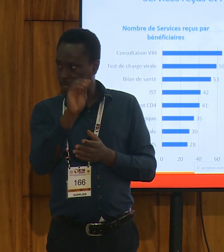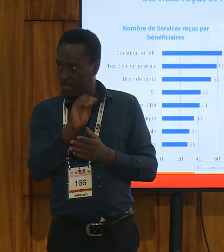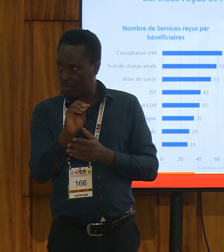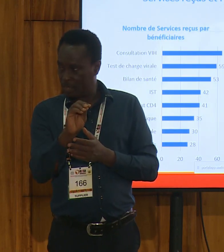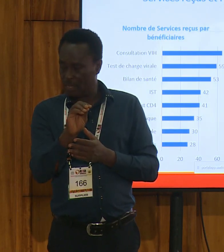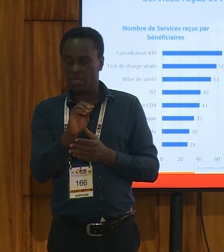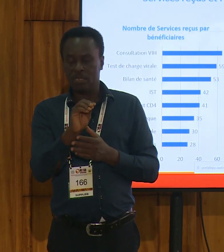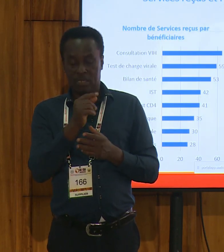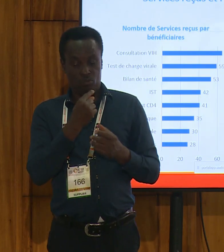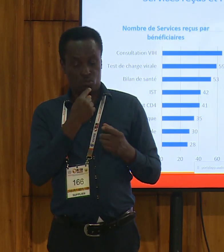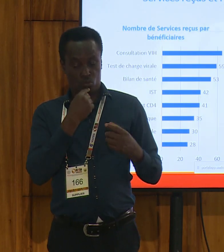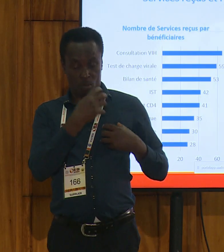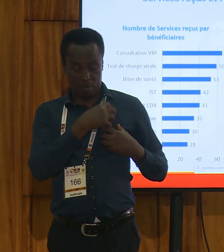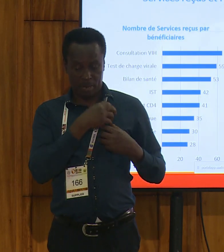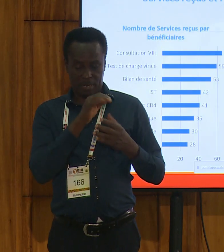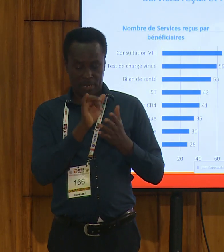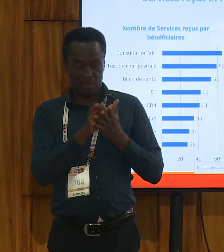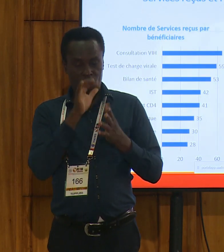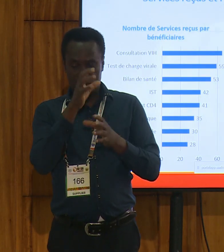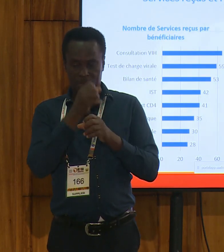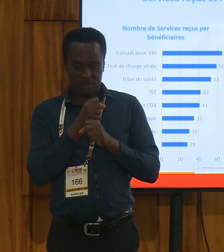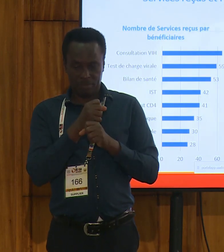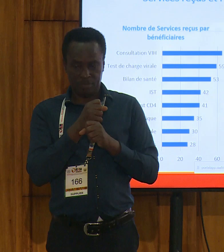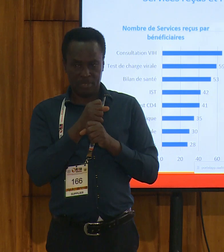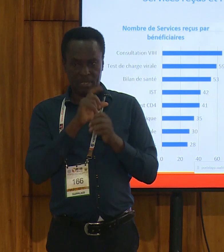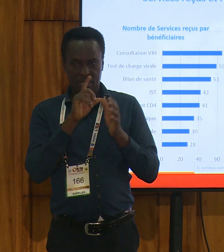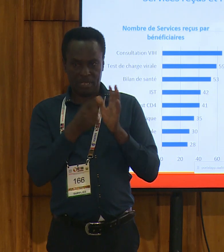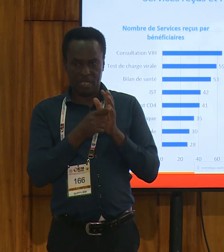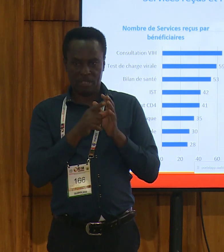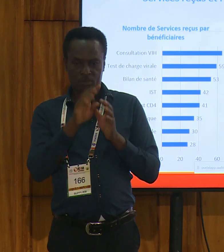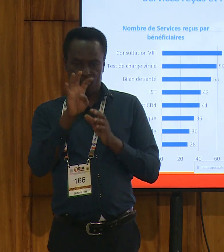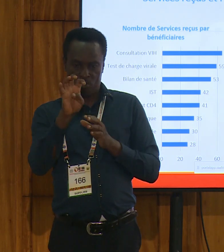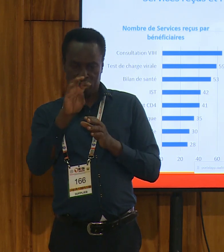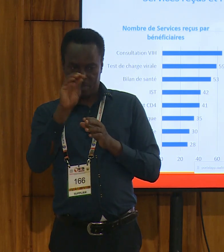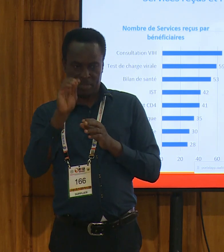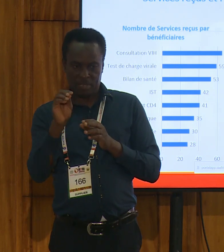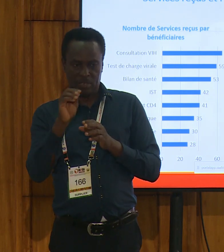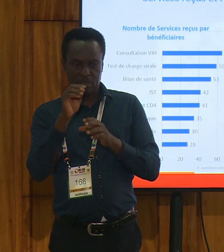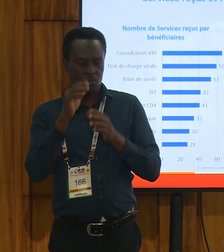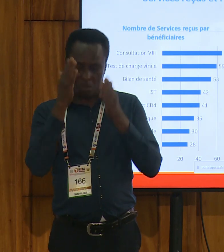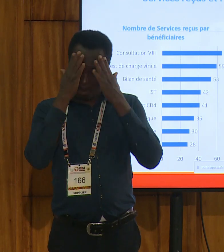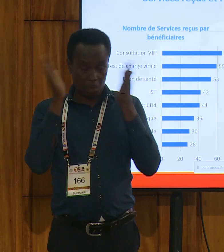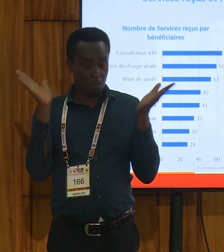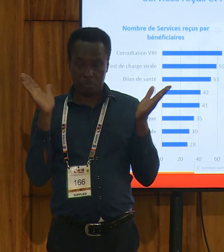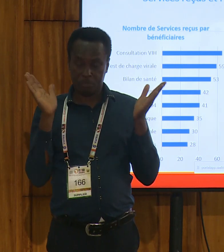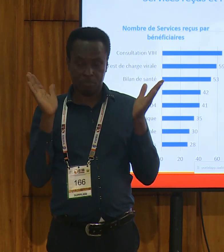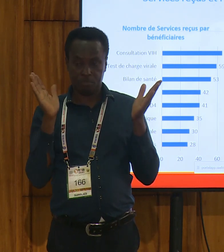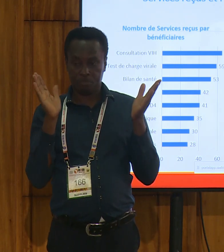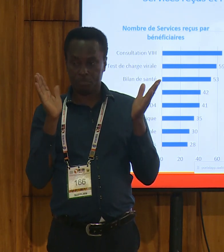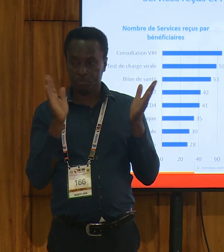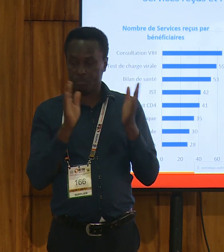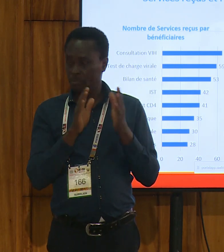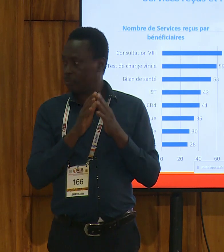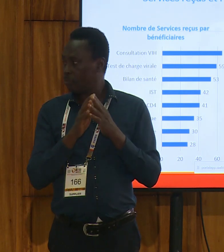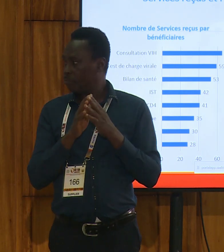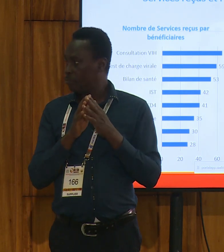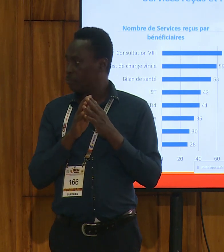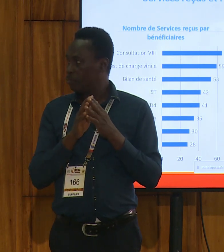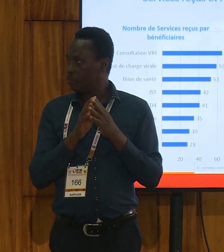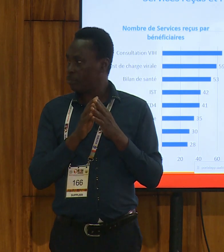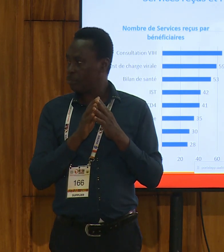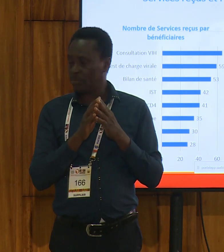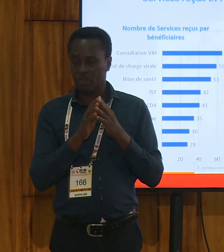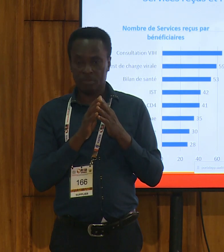c'est non, et avec 40% qui disent je ne sais pas. Aussi, en